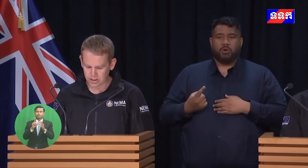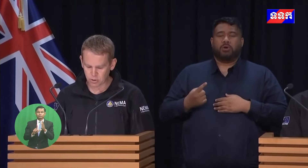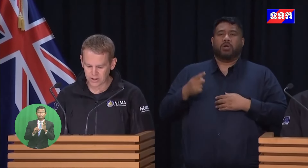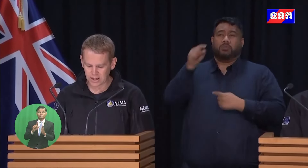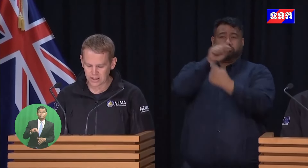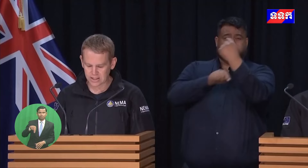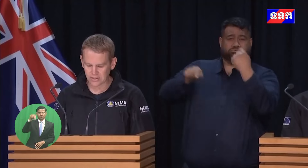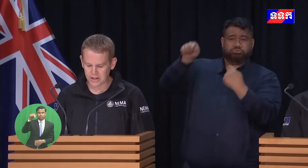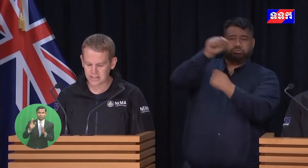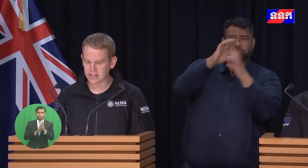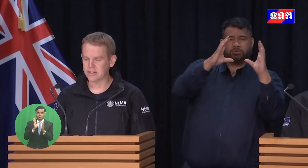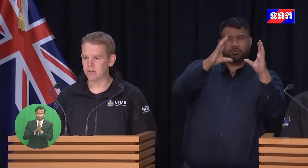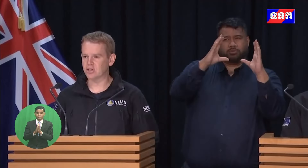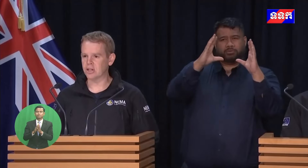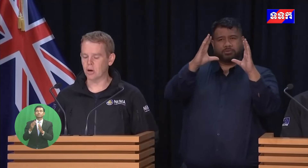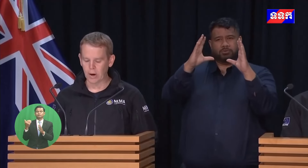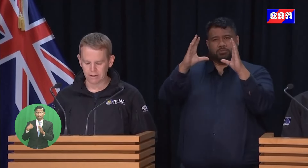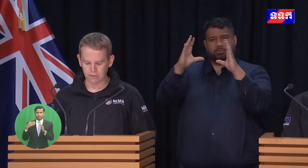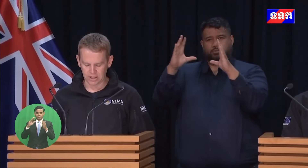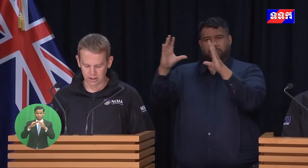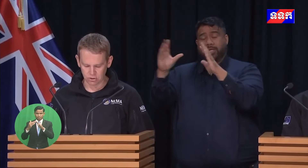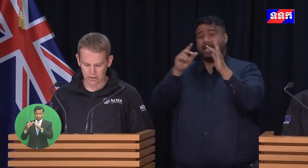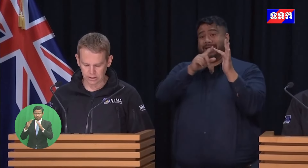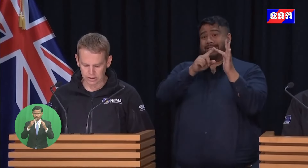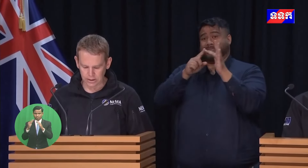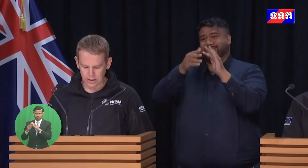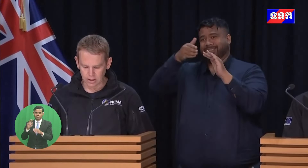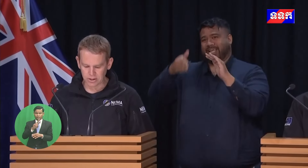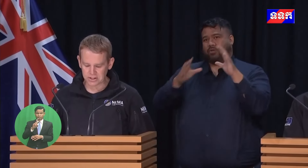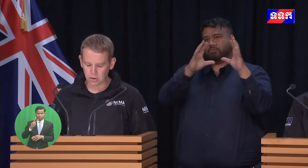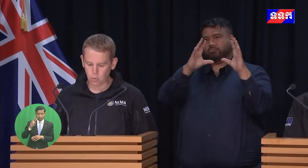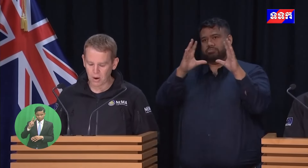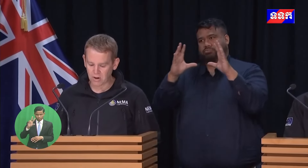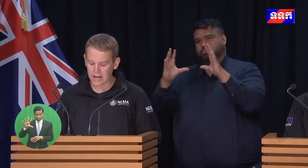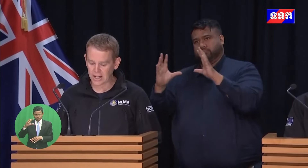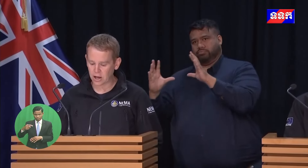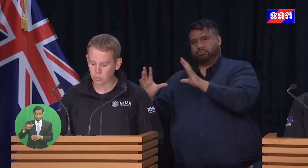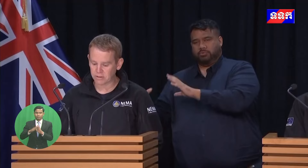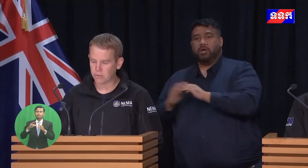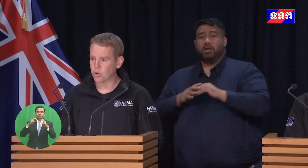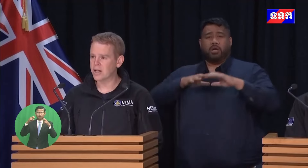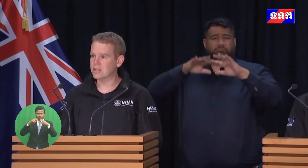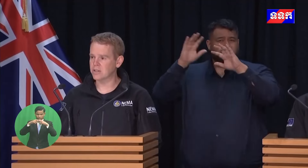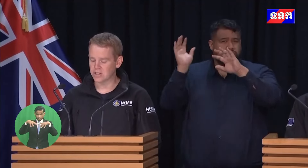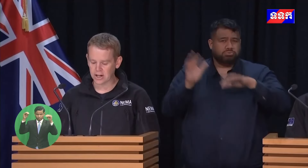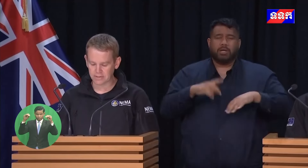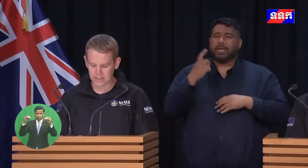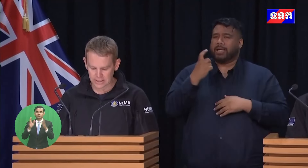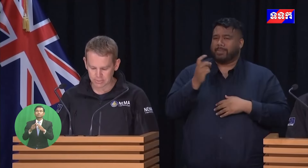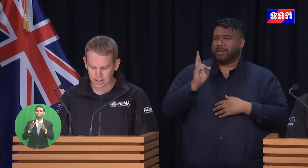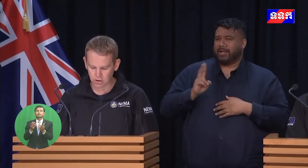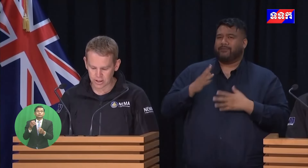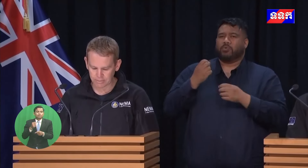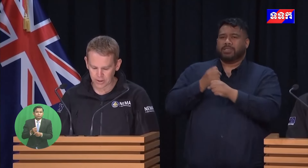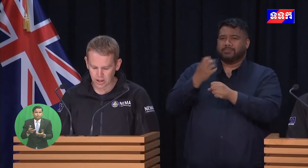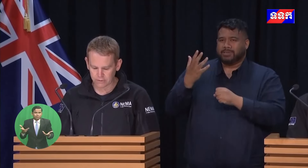ប្រទេសដោយក្នុងនោះផ្ទះសំបានប្រមាណ 225,000 ខ្នងគ្មានអគ្គិសនីប្រើប្រាស់នោះឡើយទោះជាយ៉ាងណាក៏ដោយ